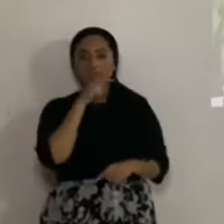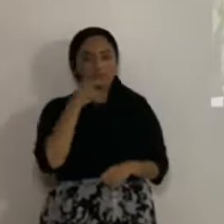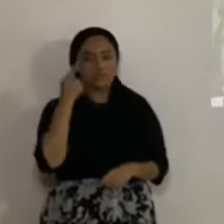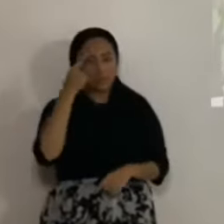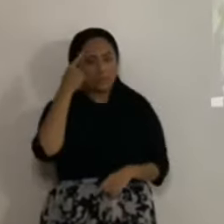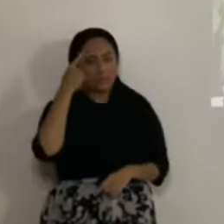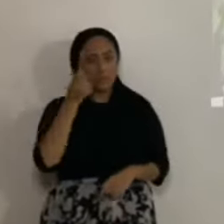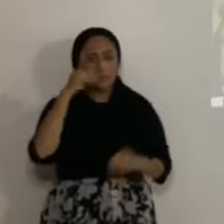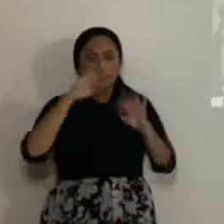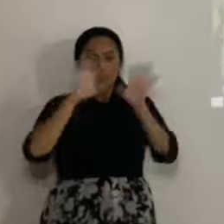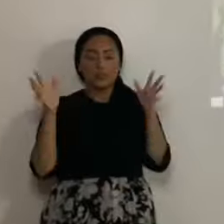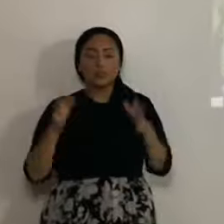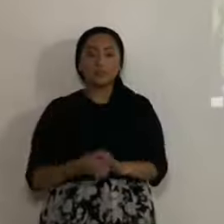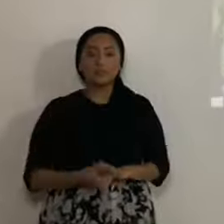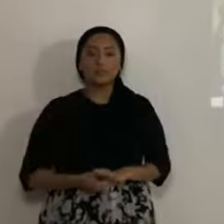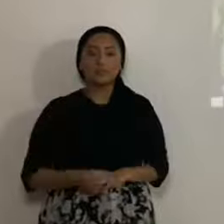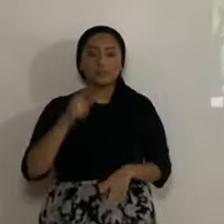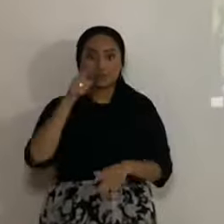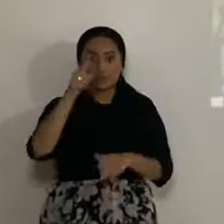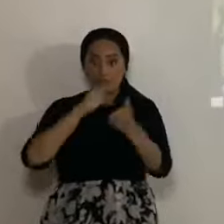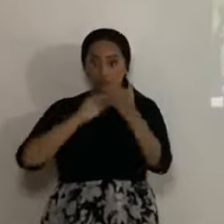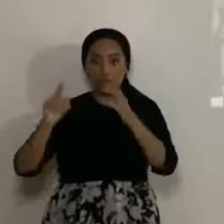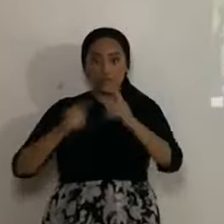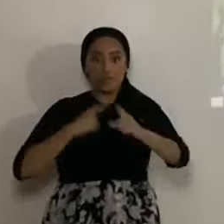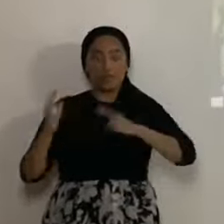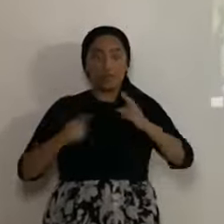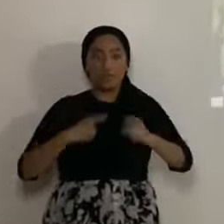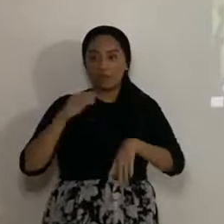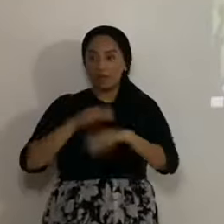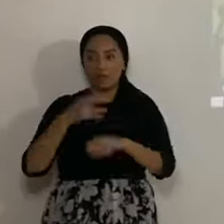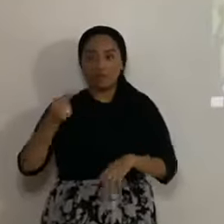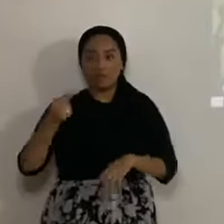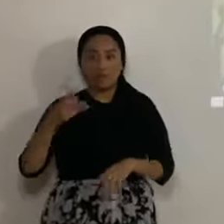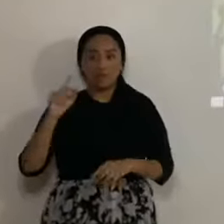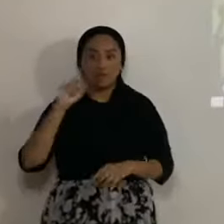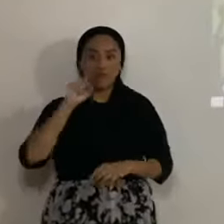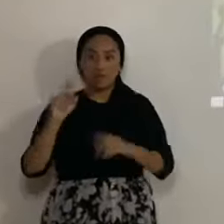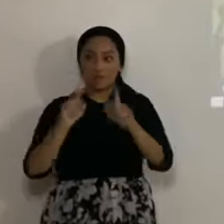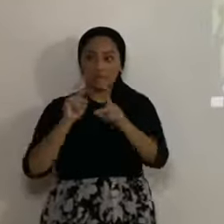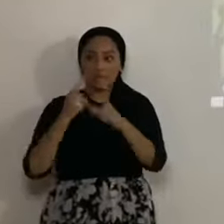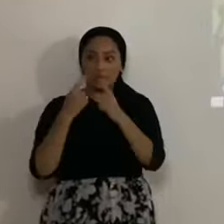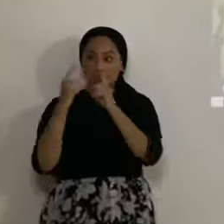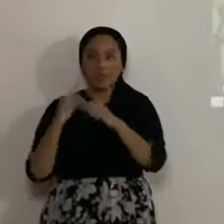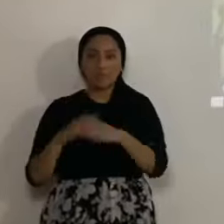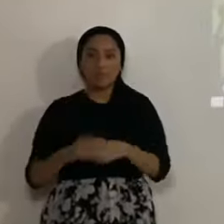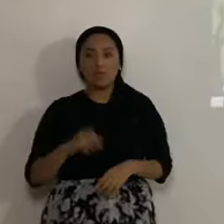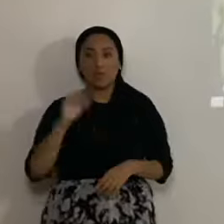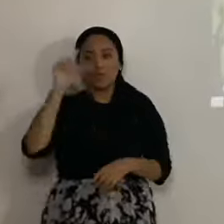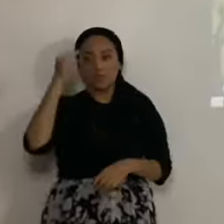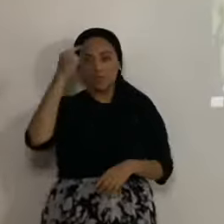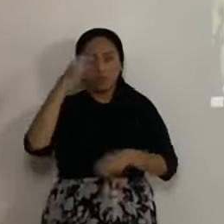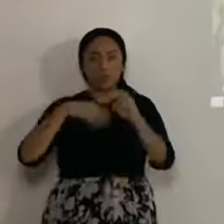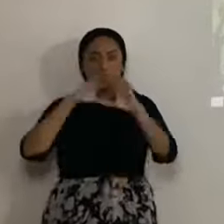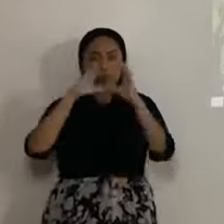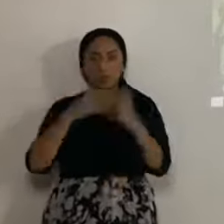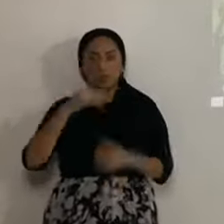entendiendo claramente, entonces, ¿tú te vas a dejar amedrentar por esos perros que lanza la gente o el gobierno mundial?